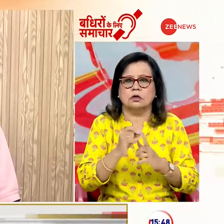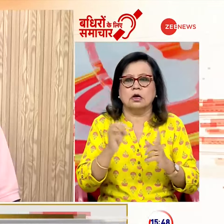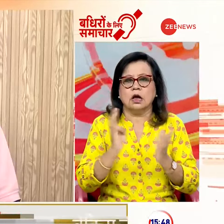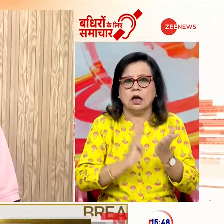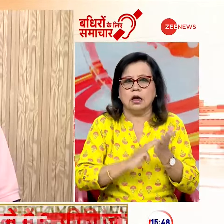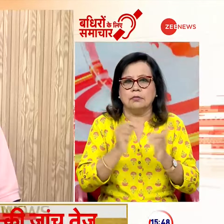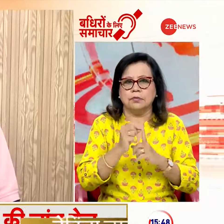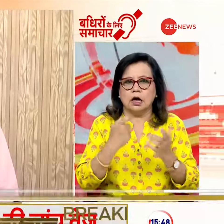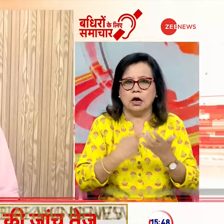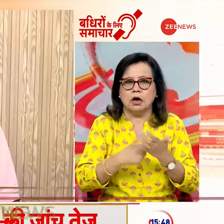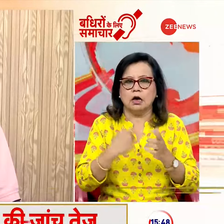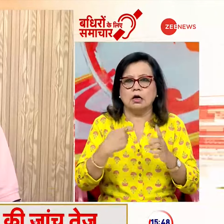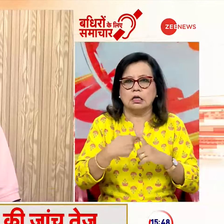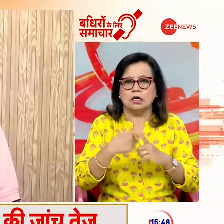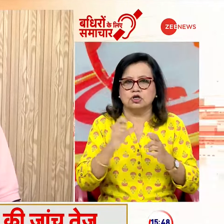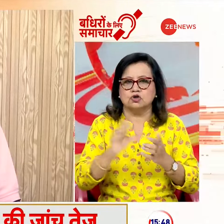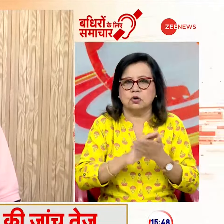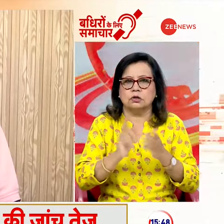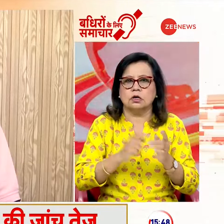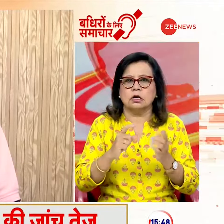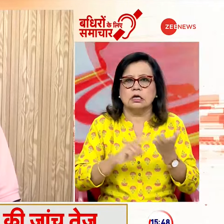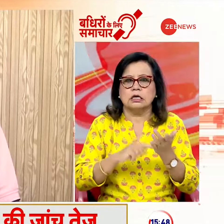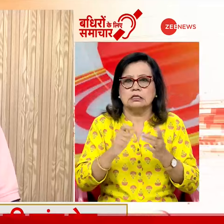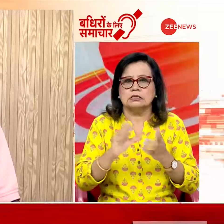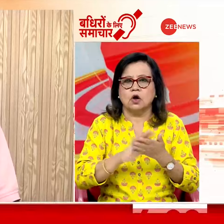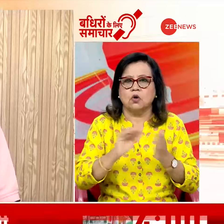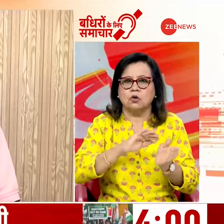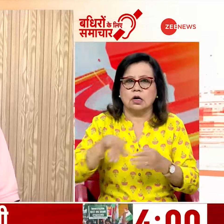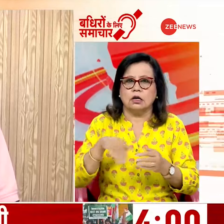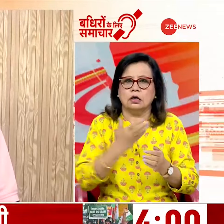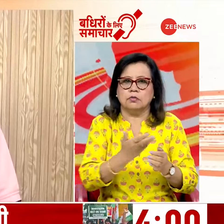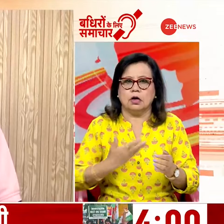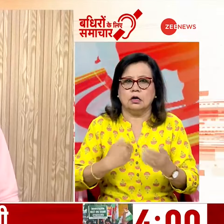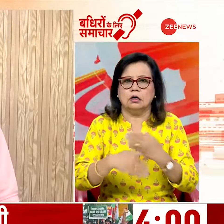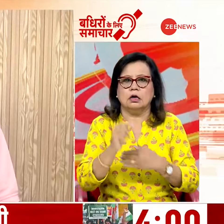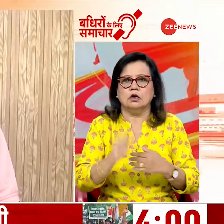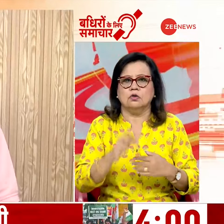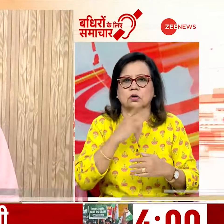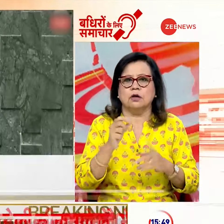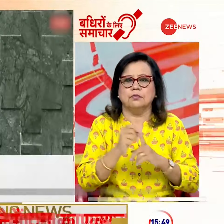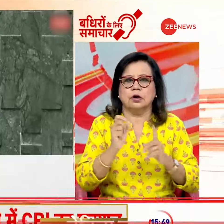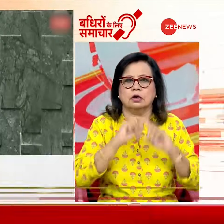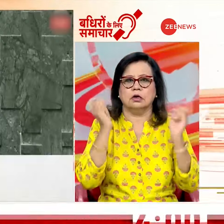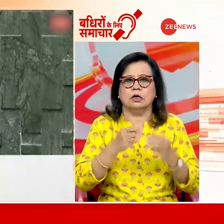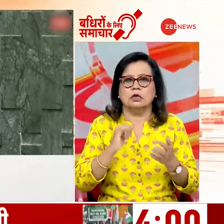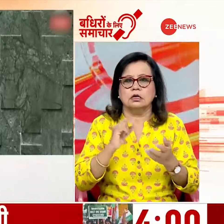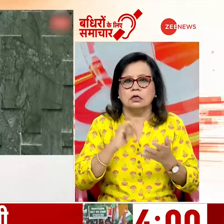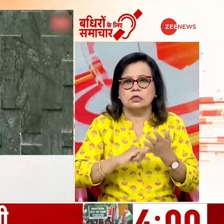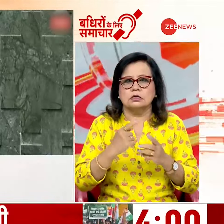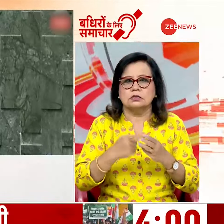के सांसद आरके चौधरी ने सेंगोल को हटाने की मांग तक कर डाली। उन्होंने कहा कि संसद